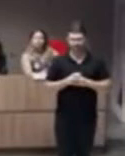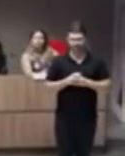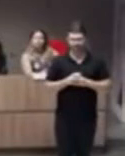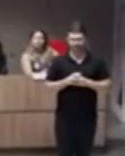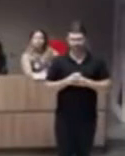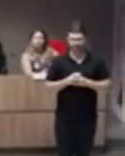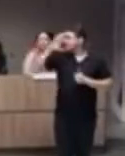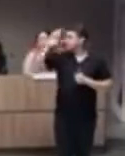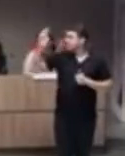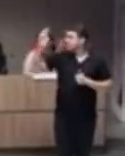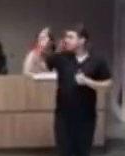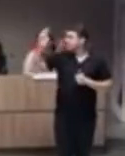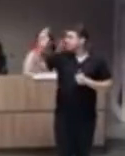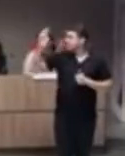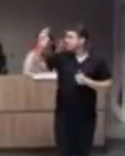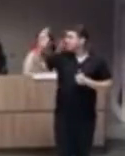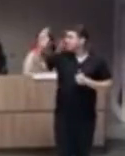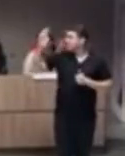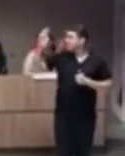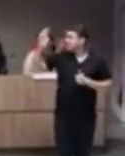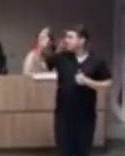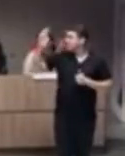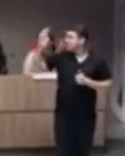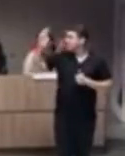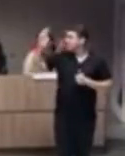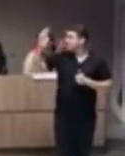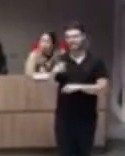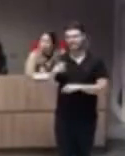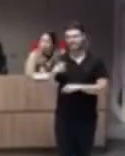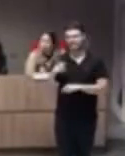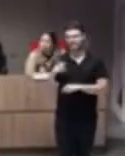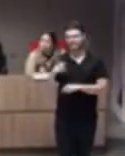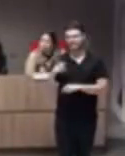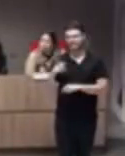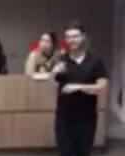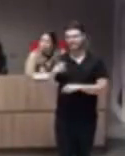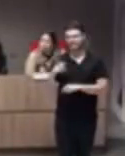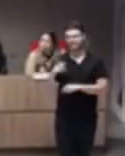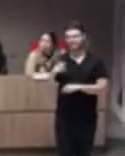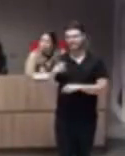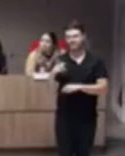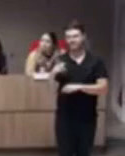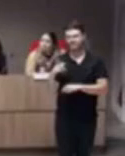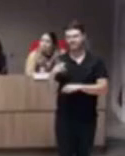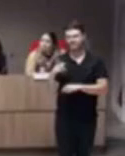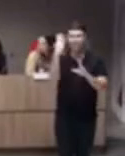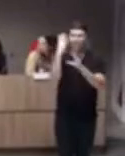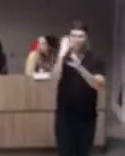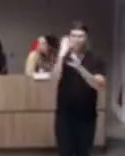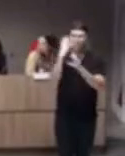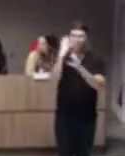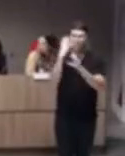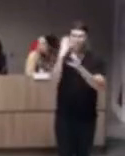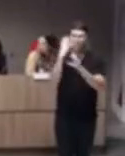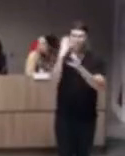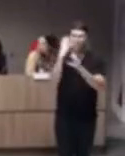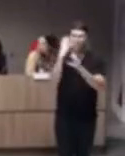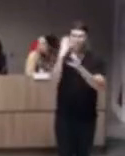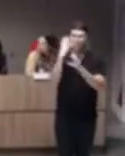principais achados aqui, então, né? São vários, e a gente teve um esforço significativo, é isso, para resumir 500 páginas